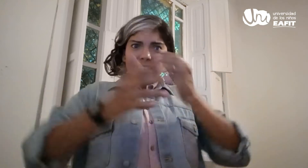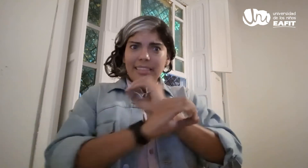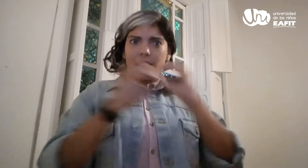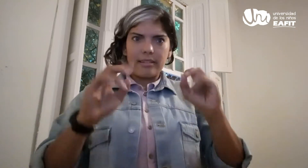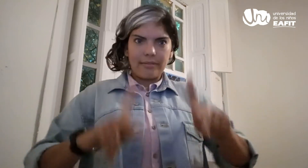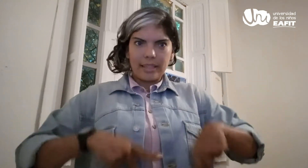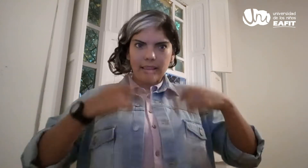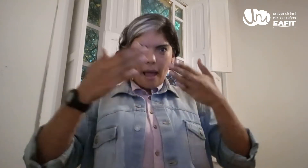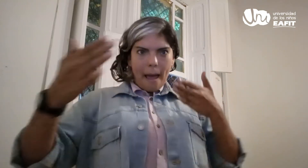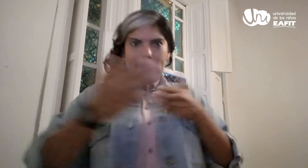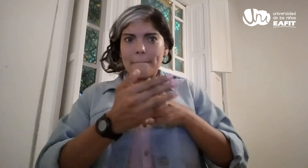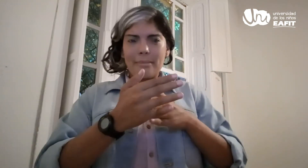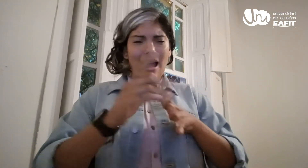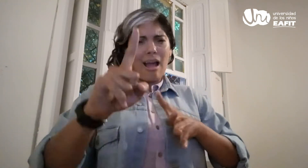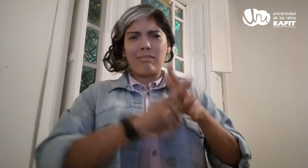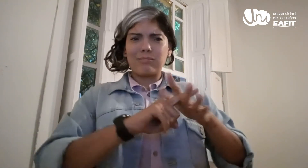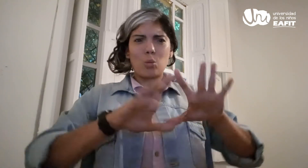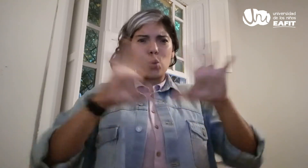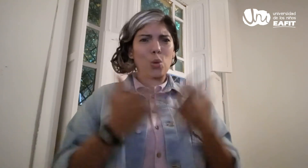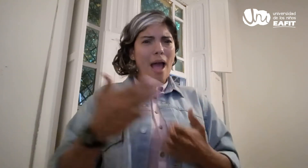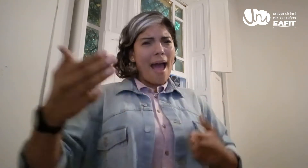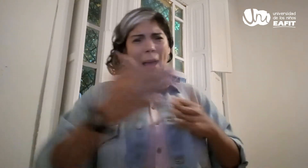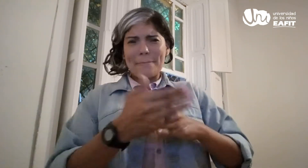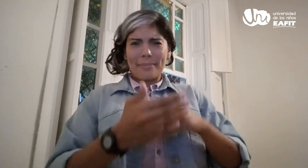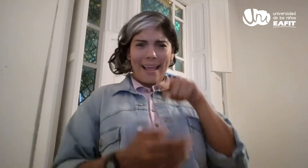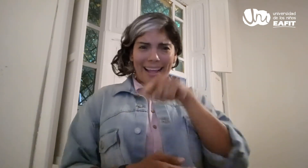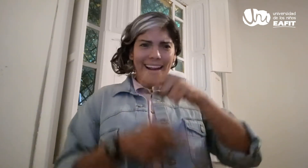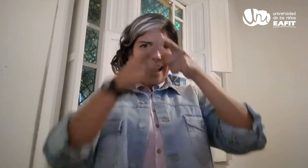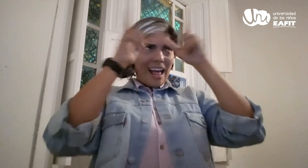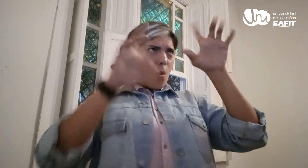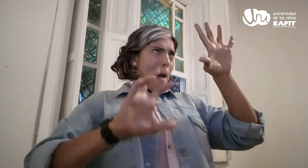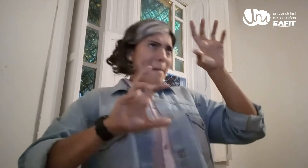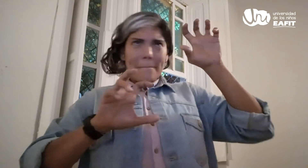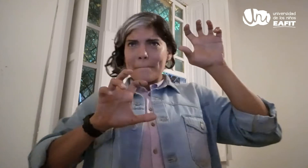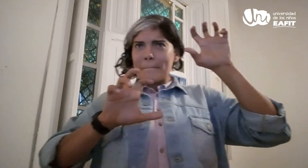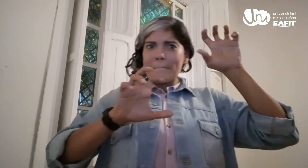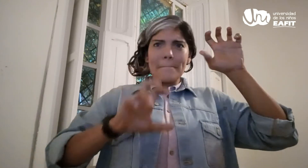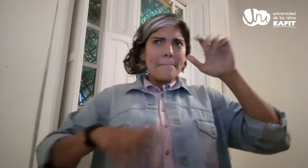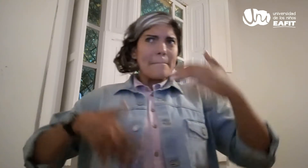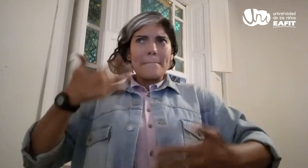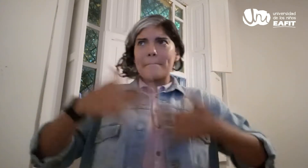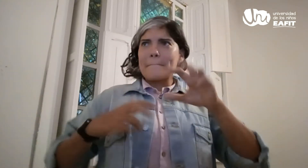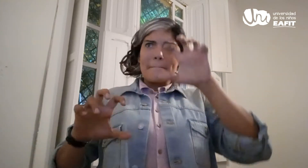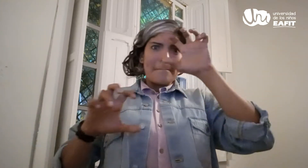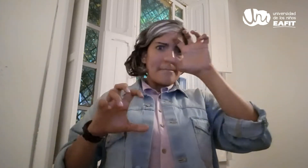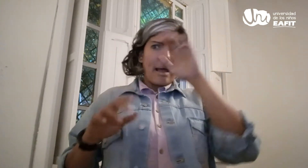Y esto repercute en la vida de la persona y genera grandes consecuencias, pues no hay un adecuado desarrollo del lenguaje.